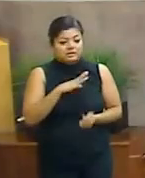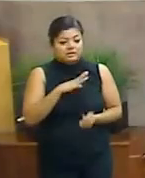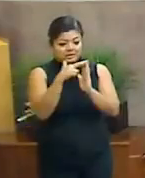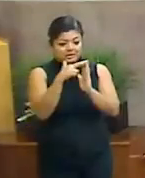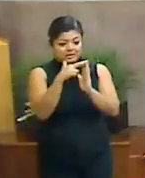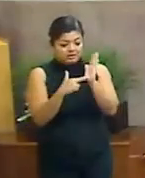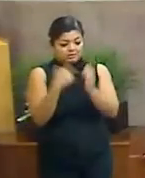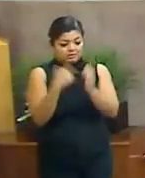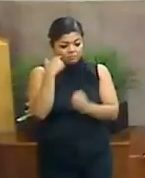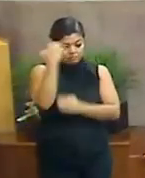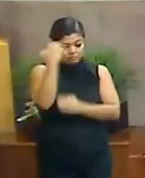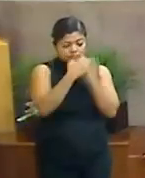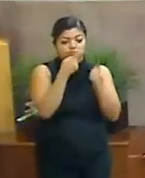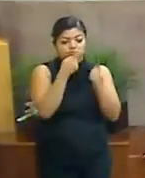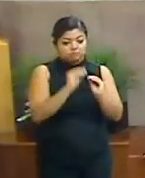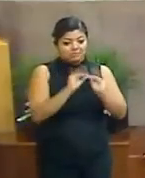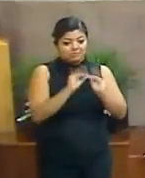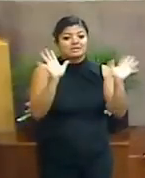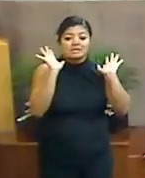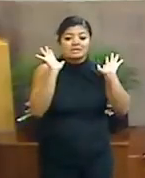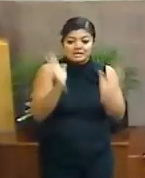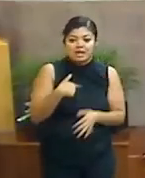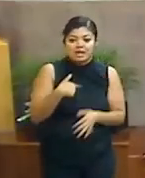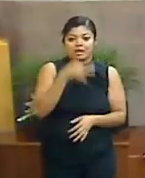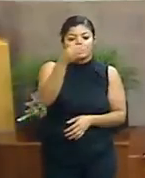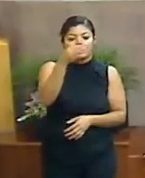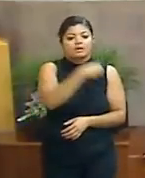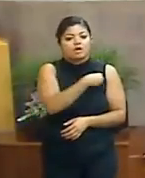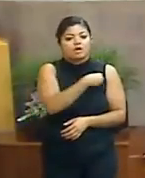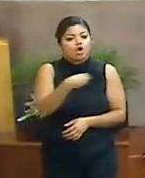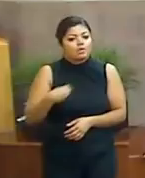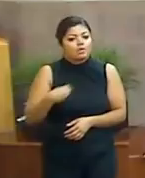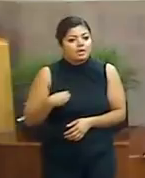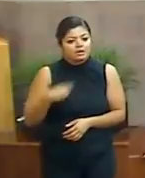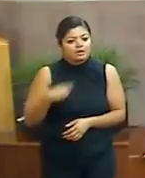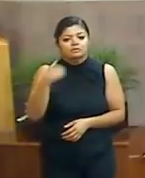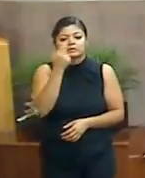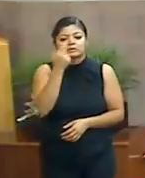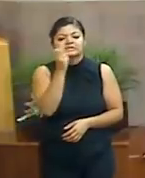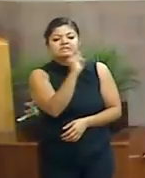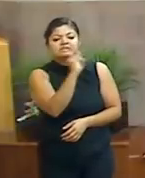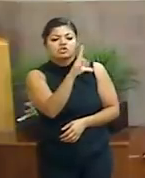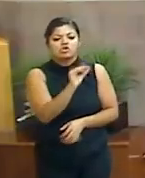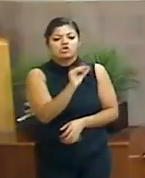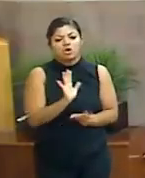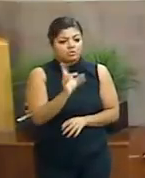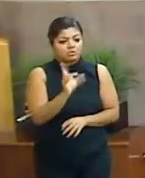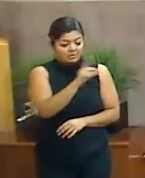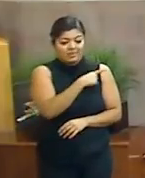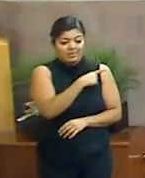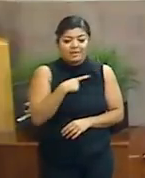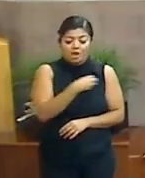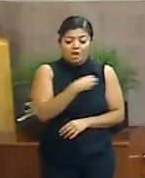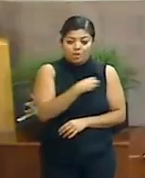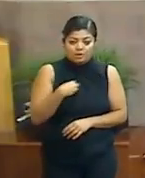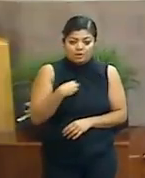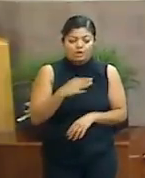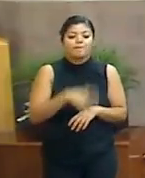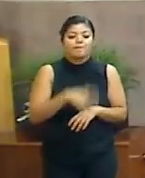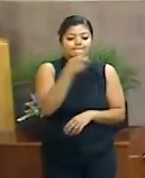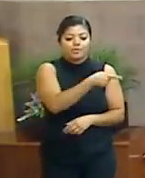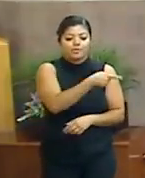fiscalizadora es clara al establecer una obligación y no una opción que puede no cumplirse aquí vinculado a sus